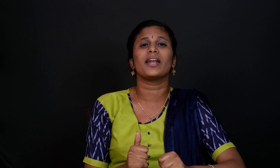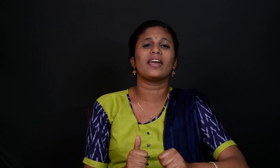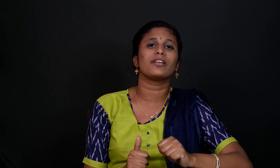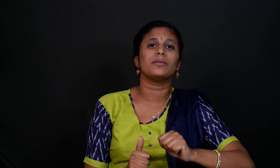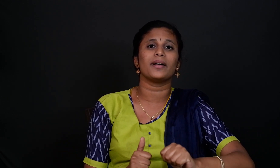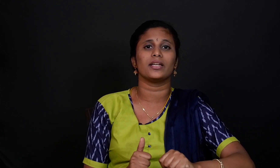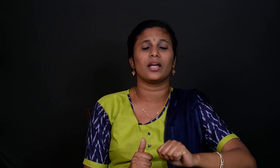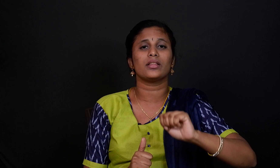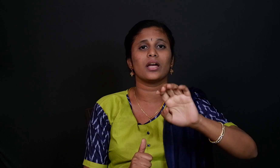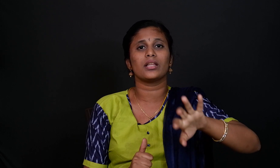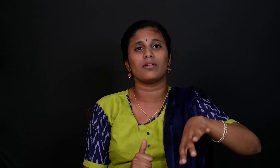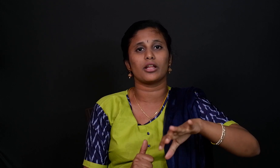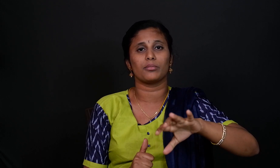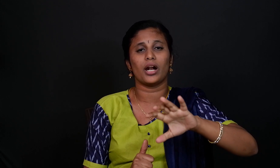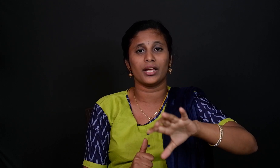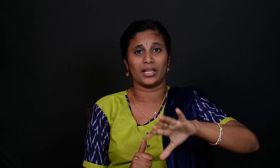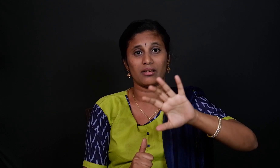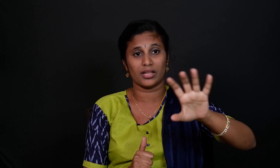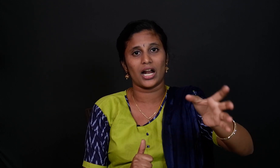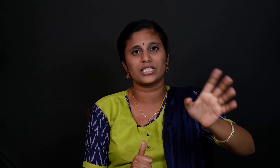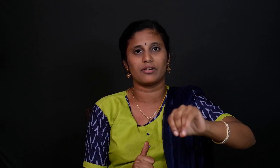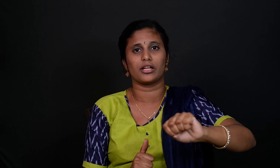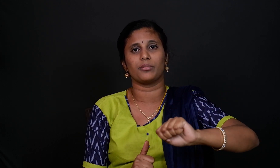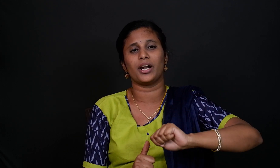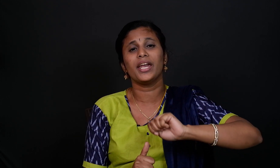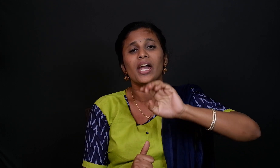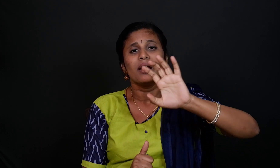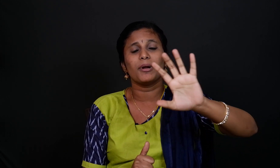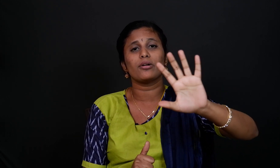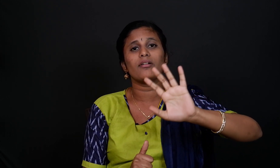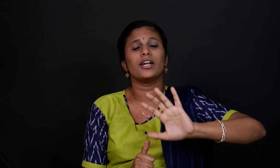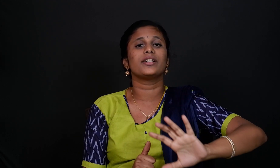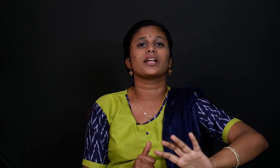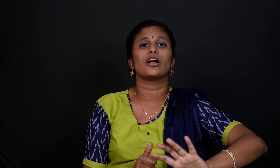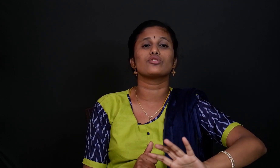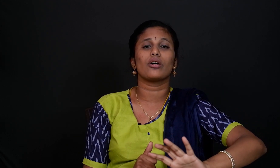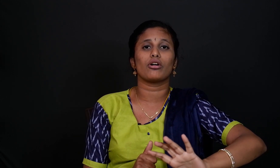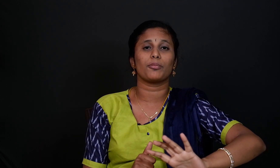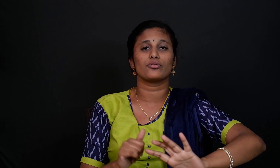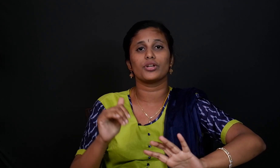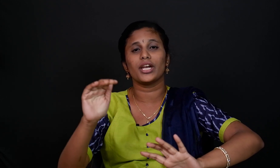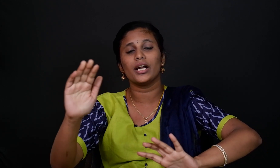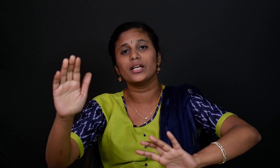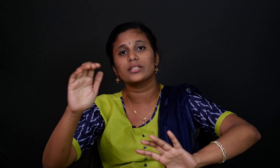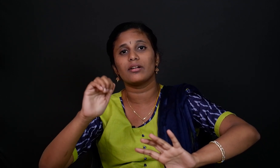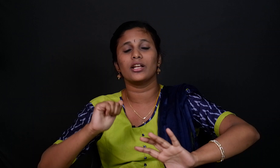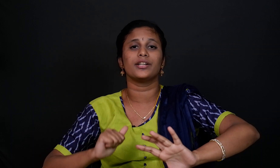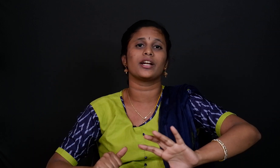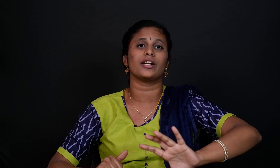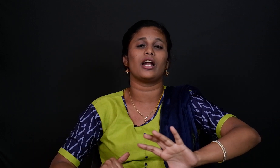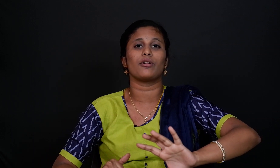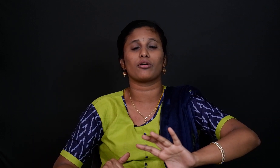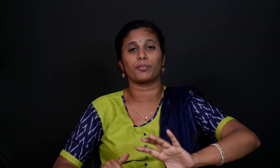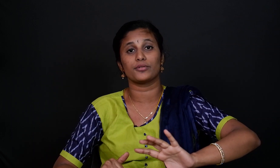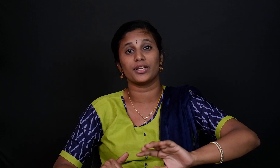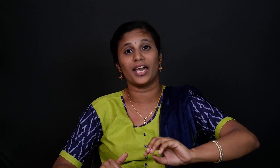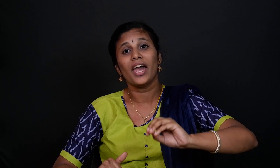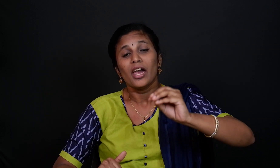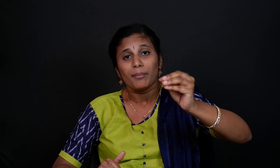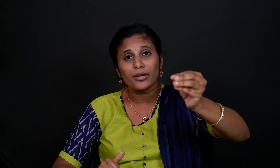விலையே வந்து பாத்தீங்கன்னா தேர்தல் வரதுக்கு முன்னாடி, அதாவது வந்து ஆட்சிக்கு வரதுக்கு முன்னாடி பெட்ரோல் விலை லிட்டருக்கு 5 ரூபா குறைப்போம்னு சொன்னீங்க, டீசல் விலை லிட்டருக்கு 4 ரூபா குறைப்போம்னு சொன்னீங்க,